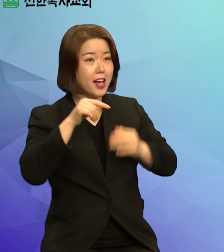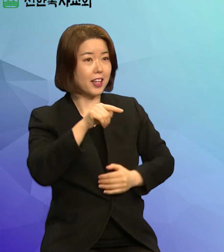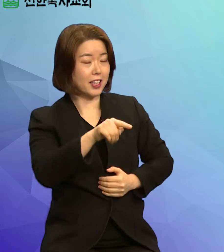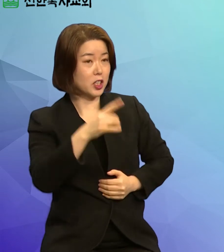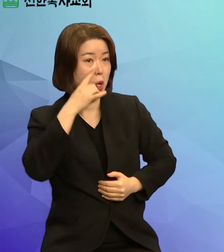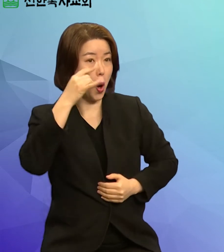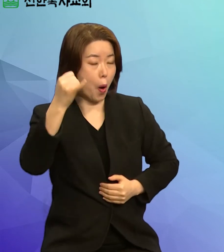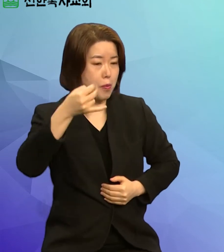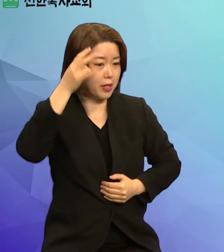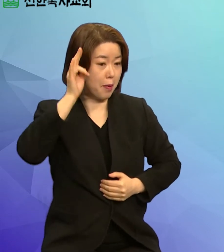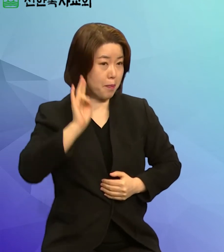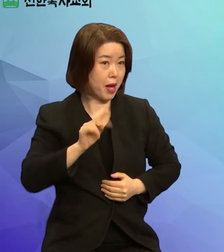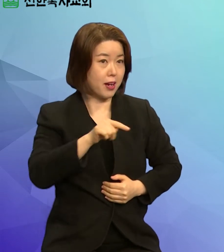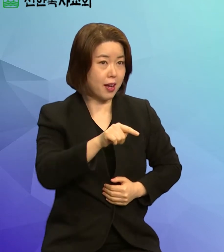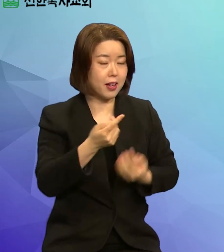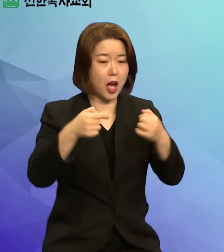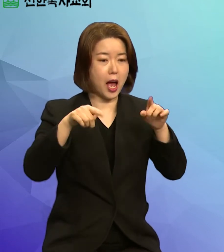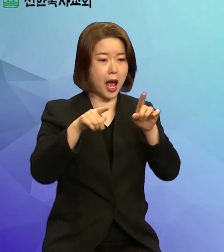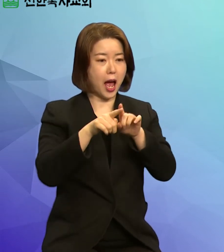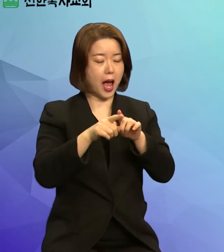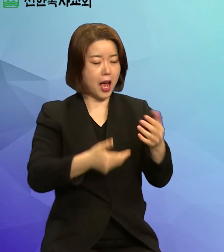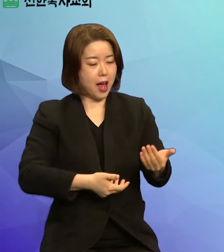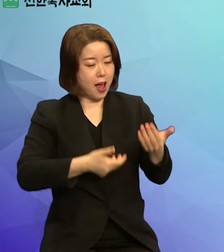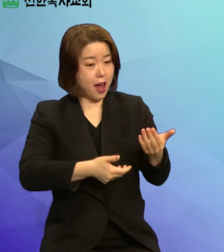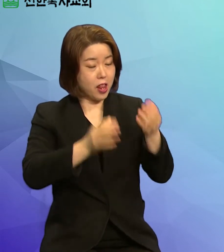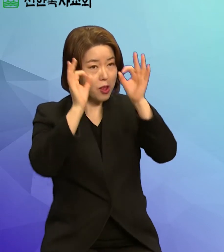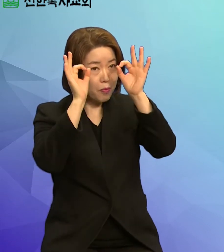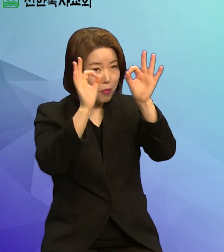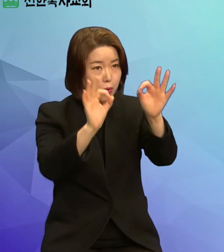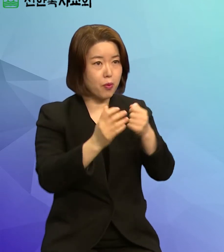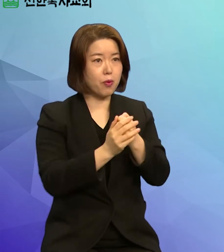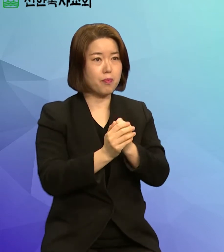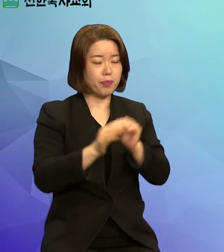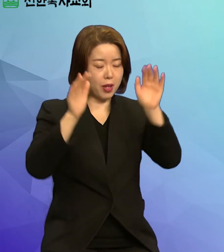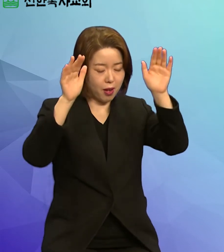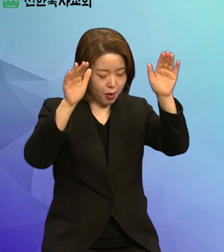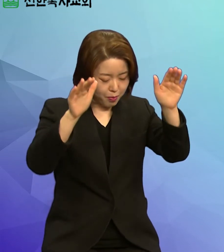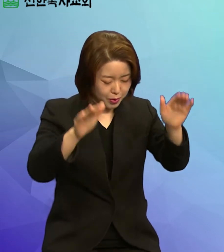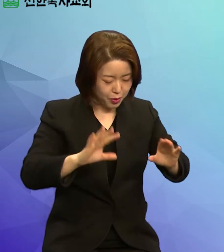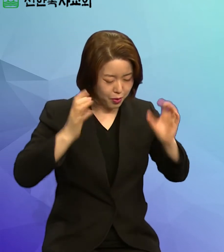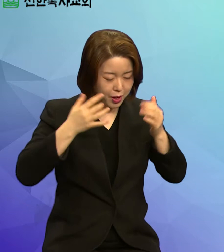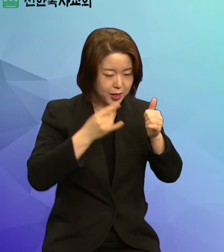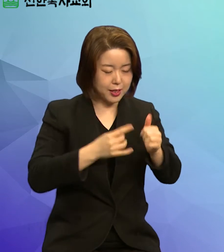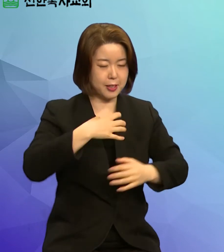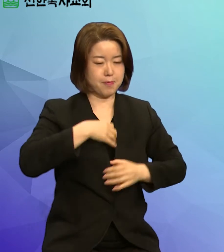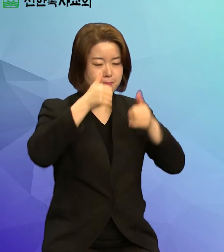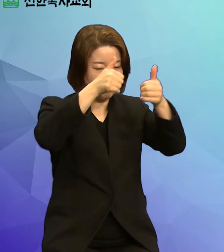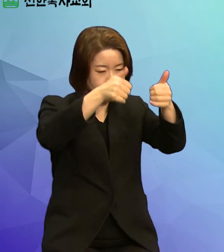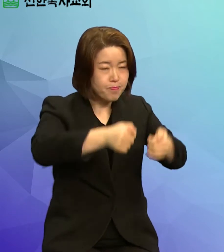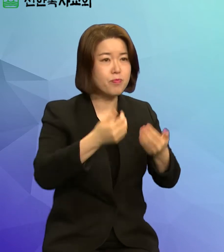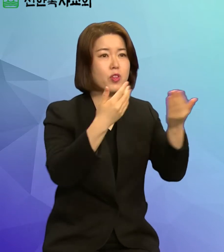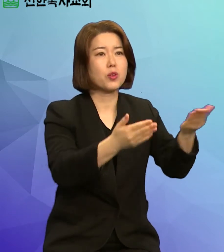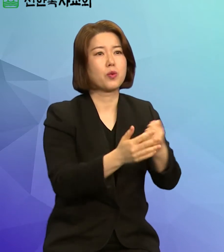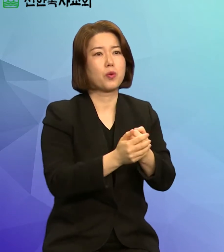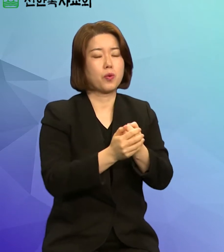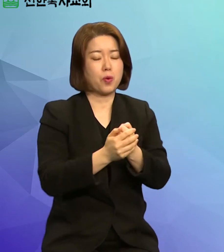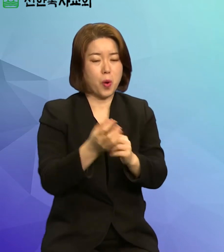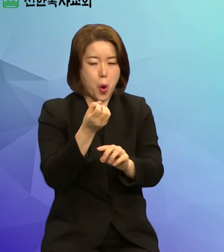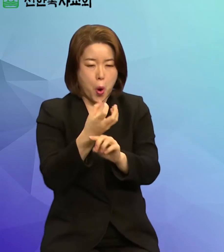그의 어머니 마리아가 함께 있는 것을 보고 엎드려 아기께 경배하고 보배 합을